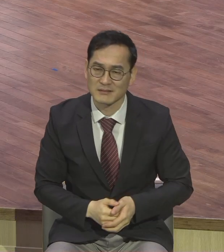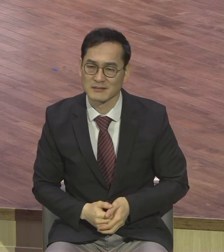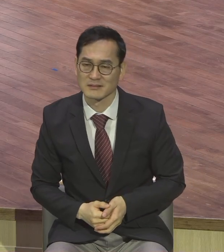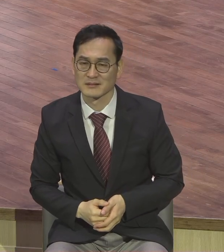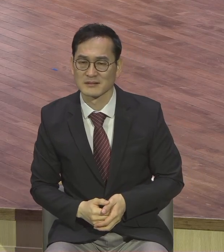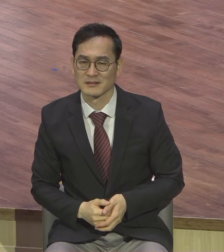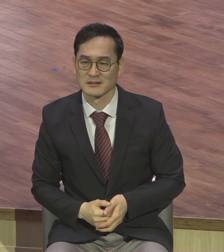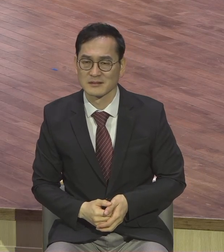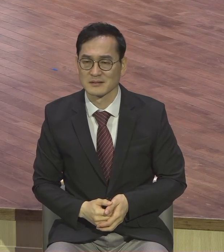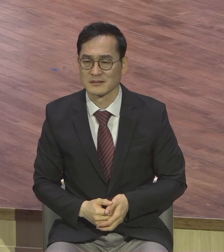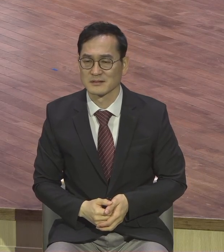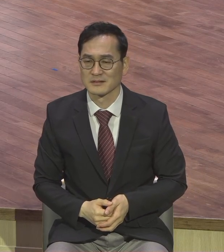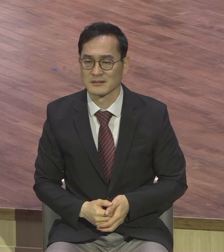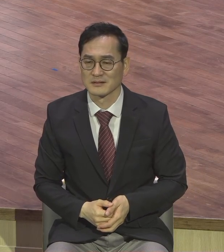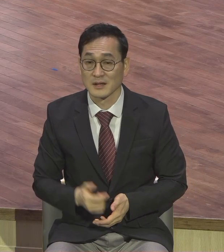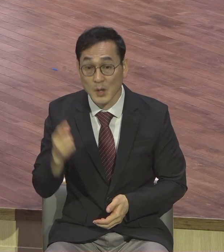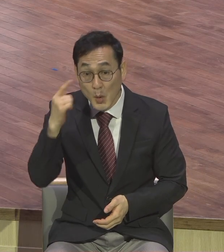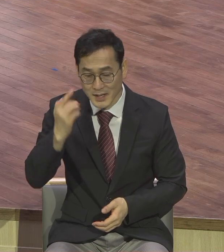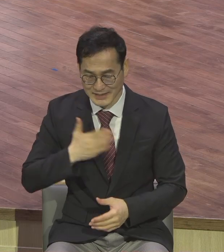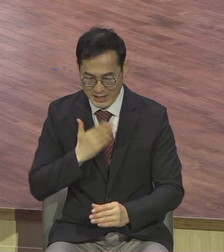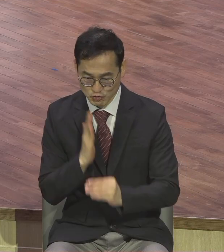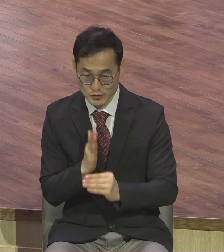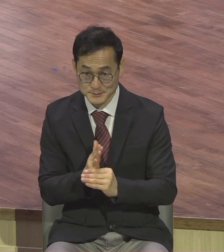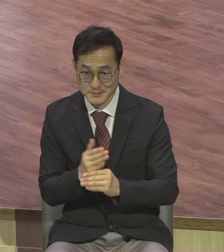왜 자기 중심, 사람 중심으로 사니까.